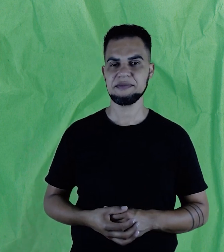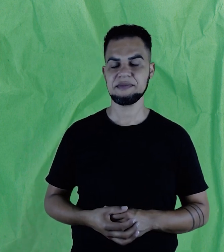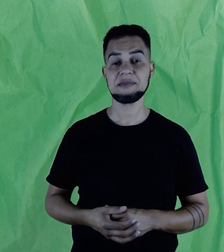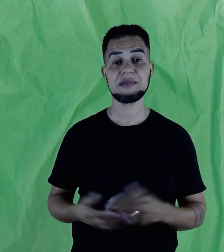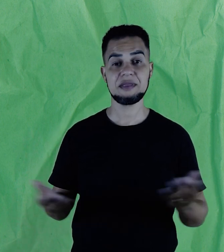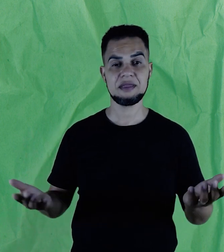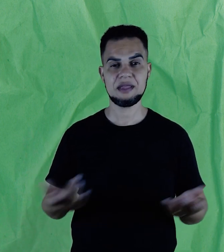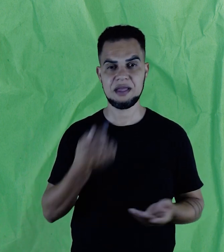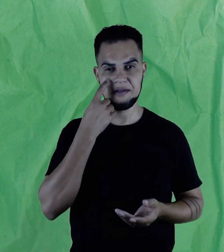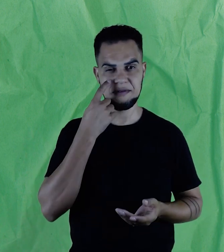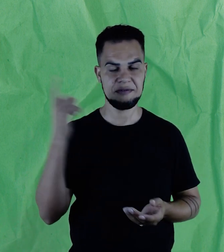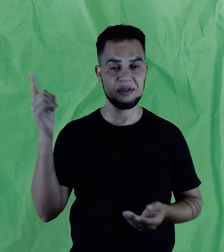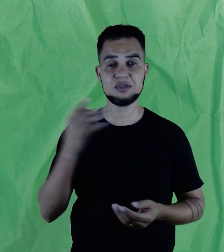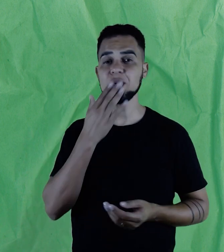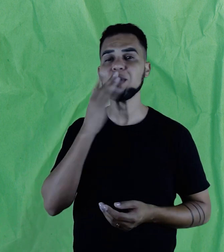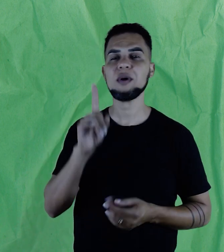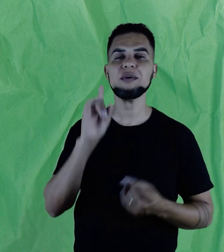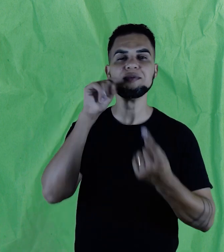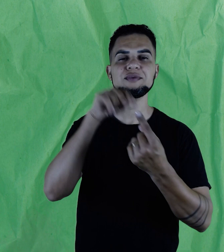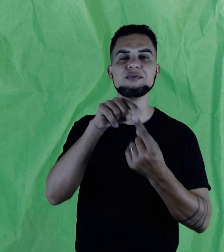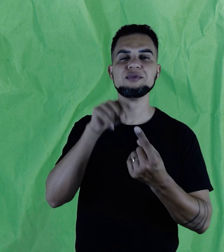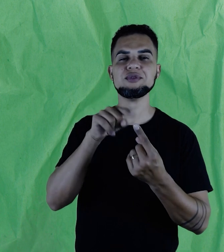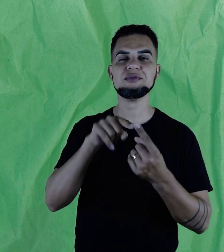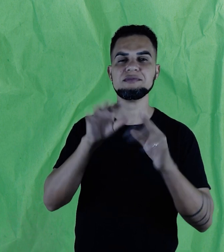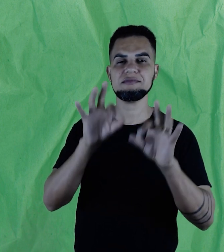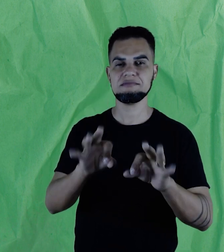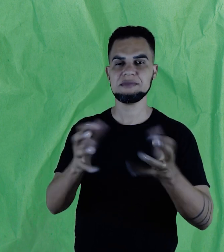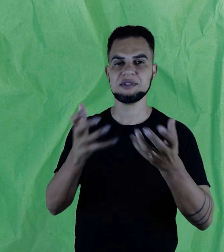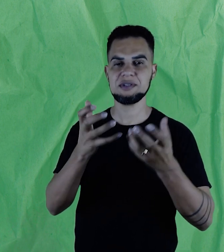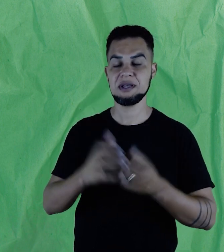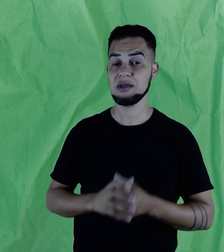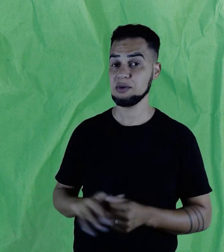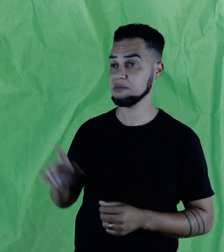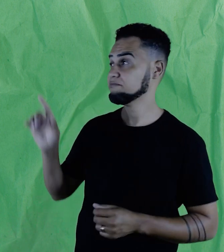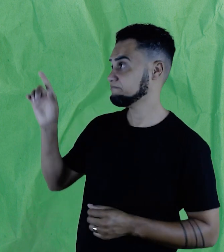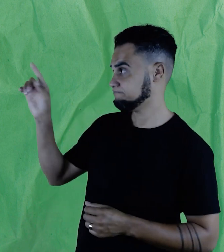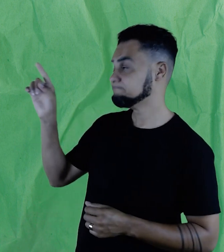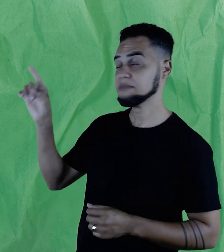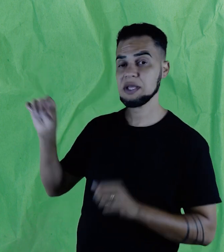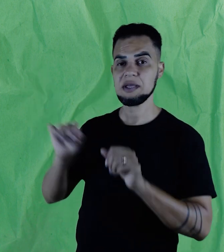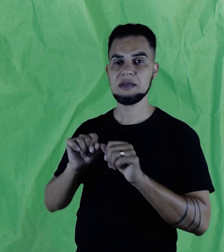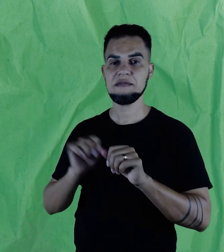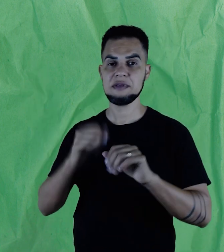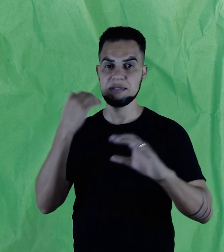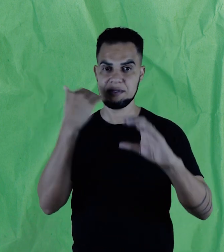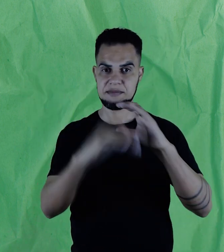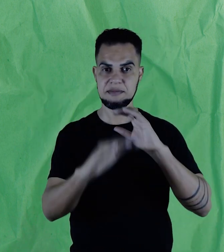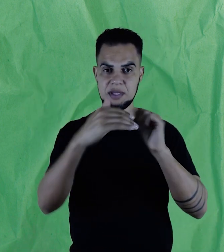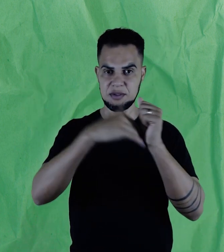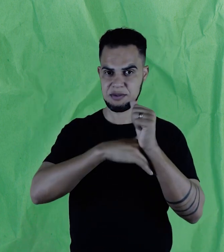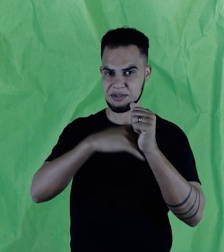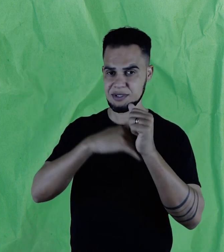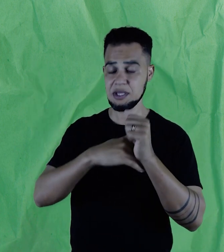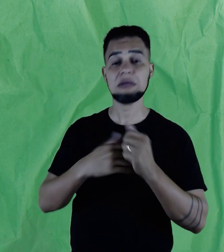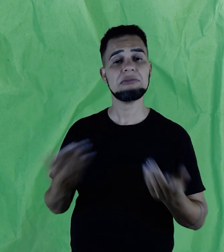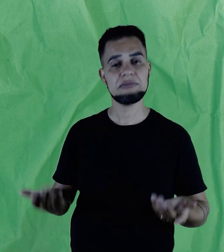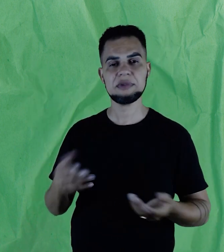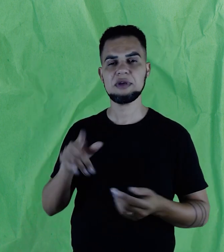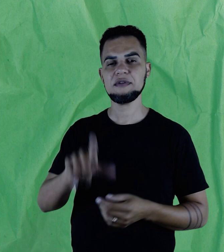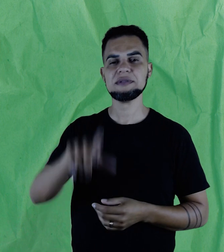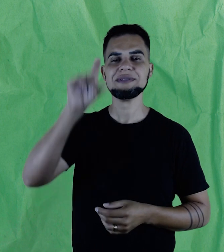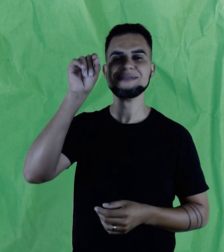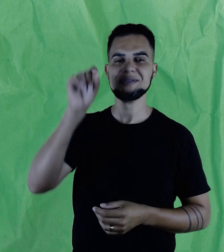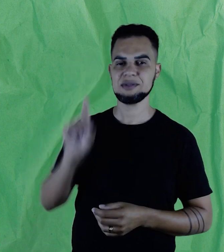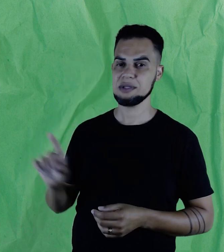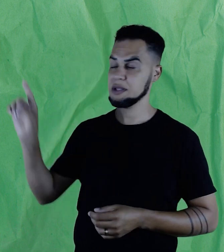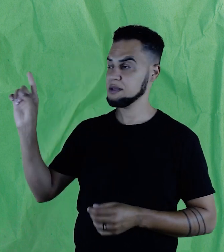E aí, olha só, qual tipo de autenticação eu quero? Lá na minha aplicação, a gente fez com e-mail e senha, né? Então eu vou